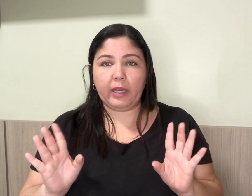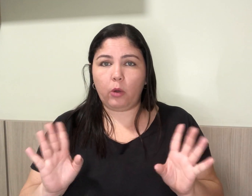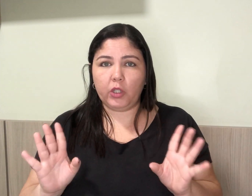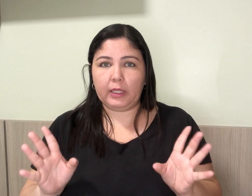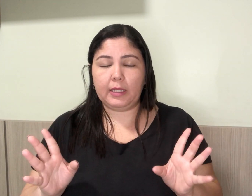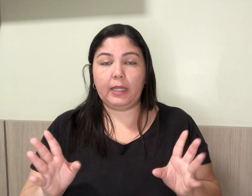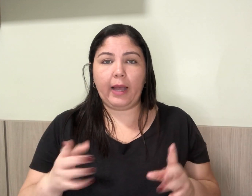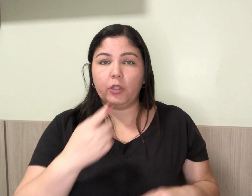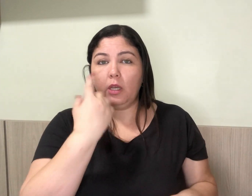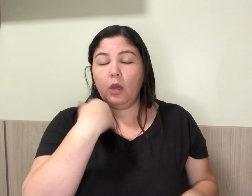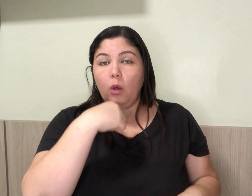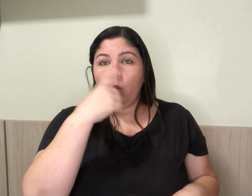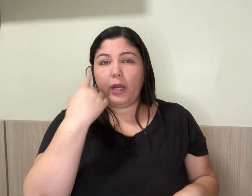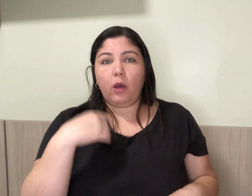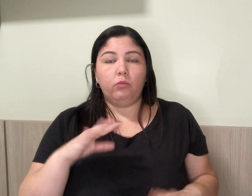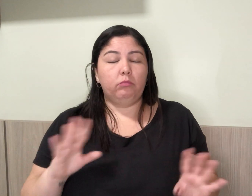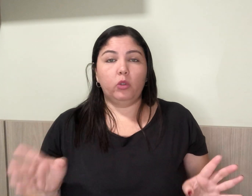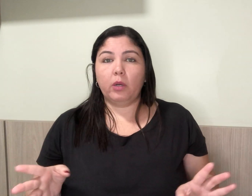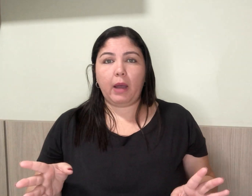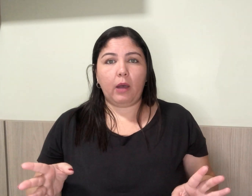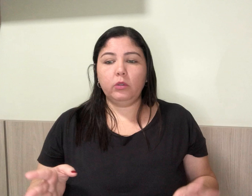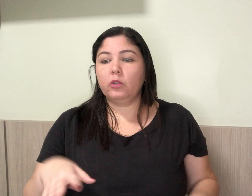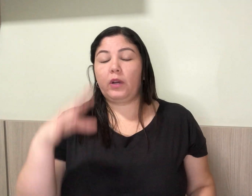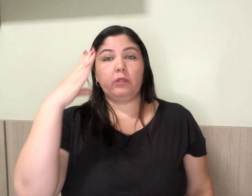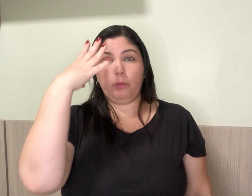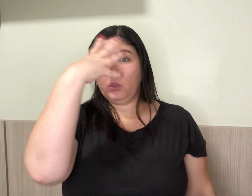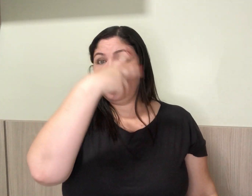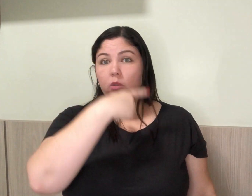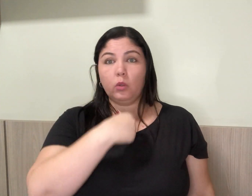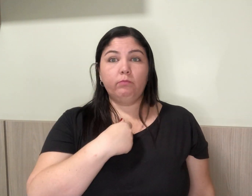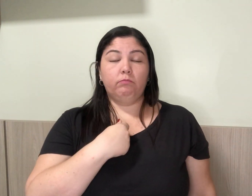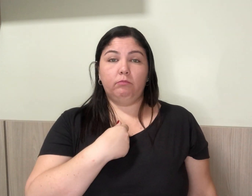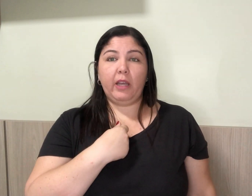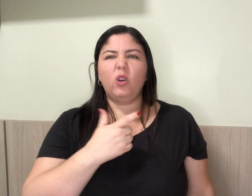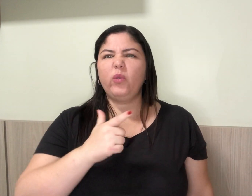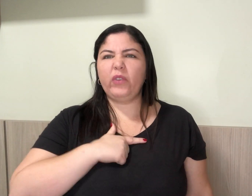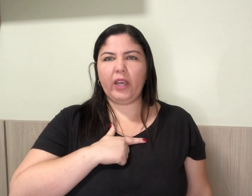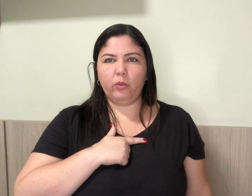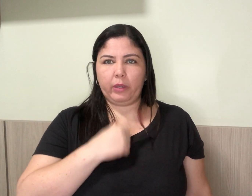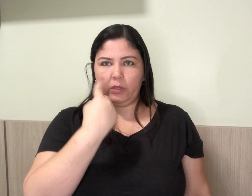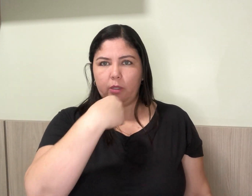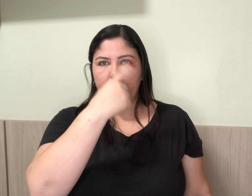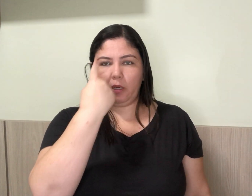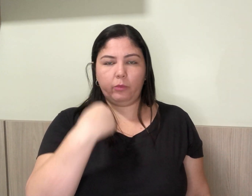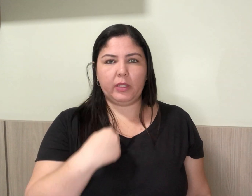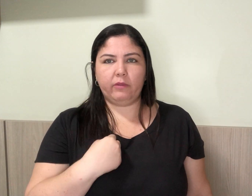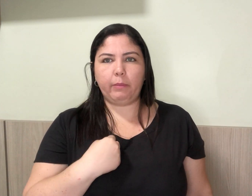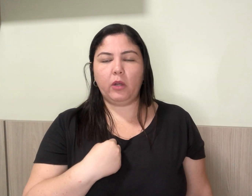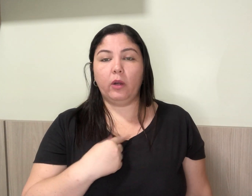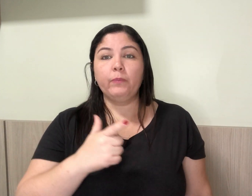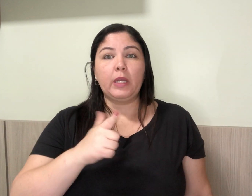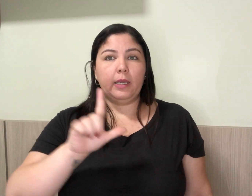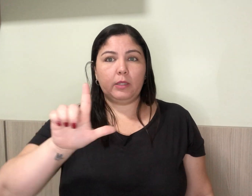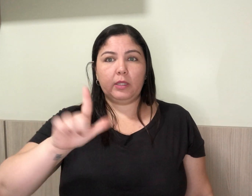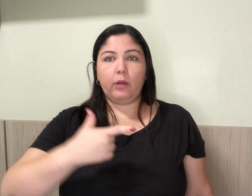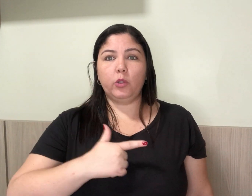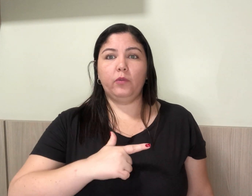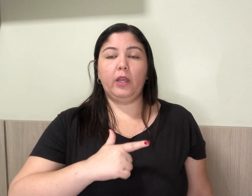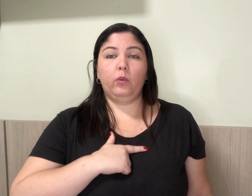grau de intensidade. O grau normal, então eu falo que é bonito, né? Ou feio, para vocês poderem observar melhor. Esse é o sinal de feio,